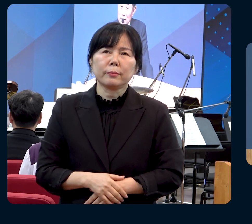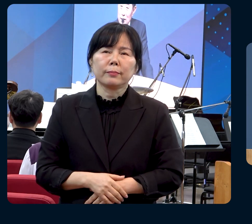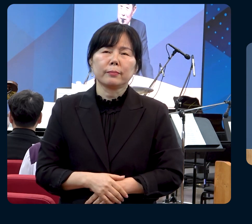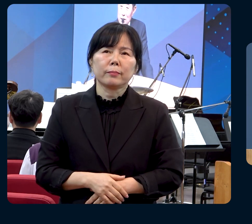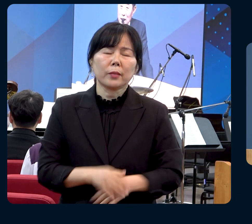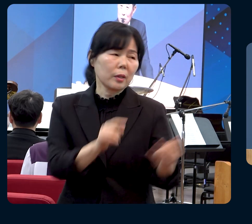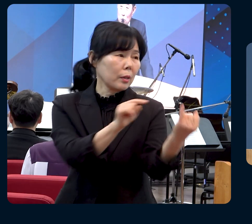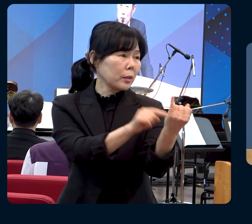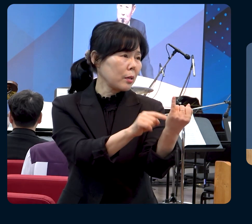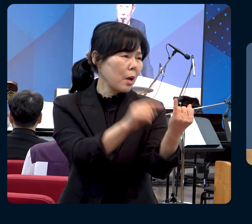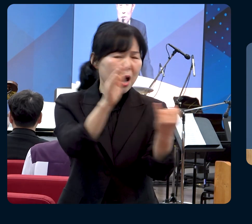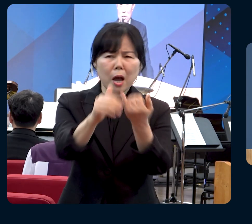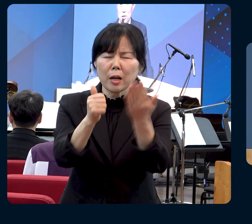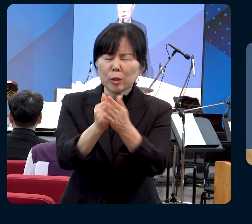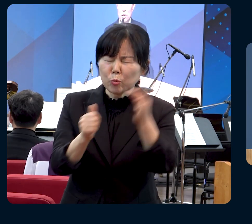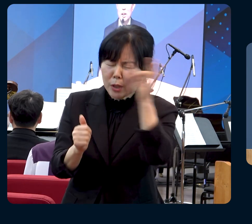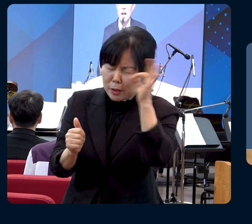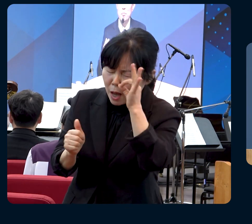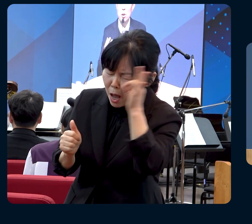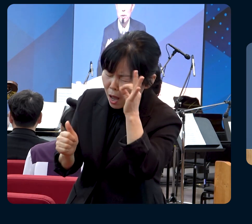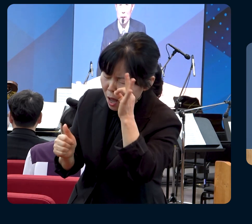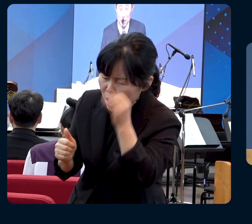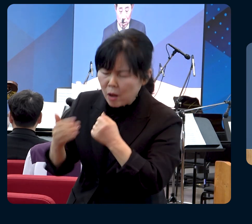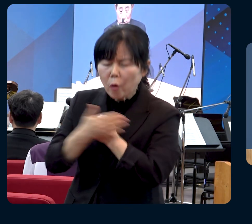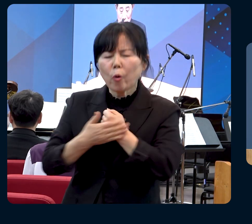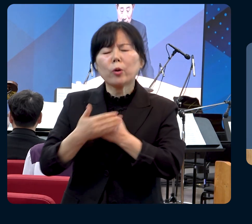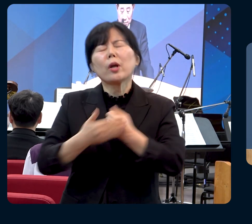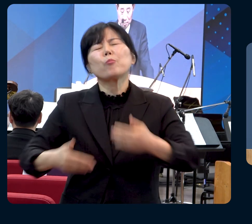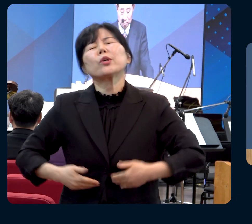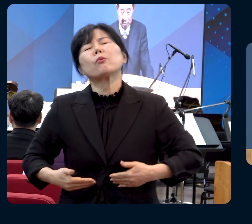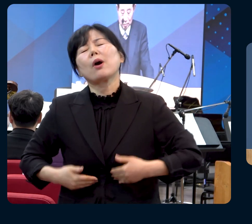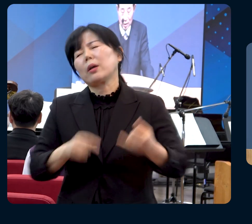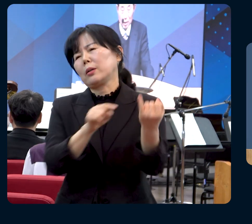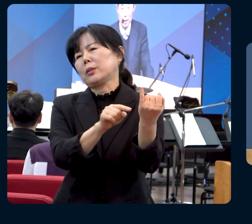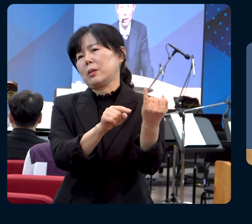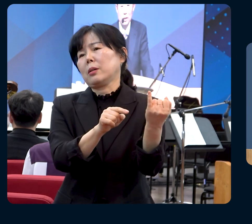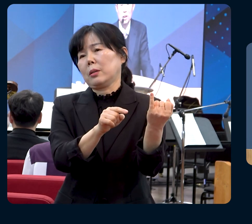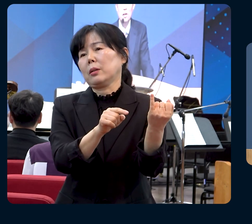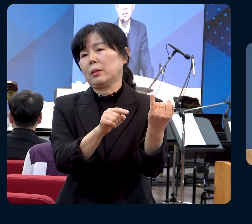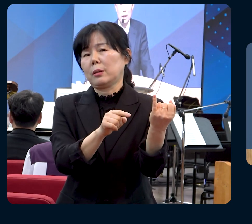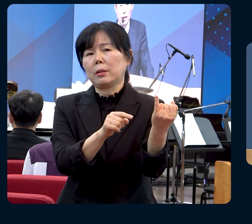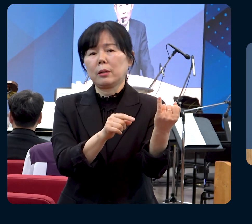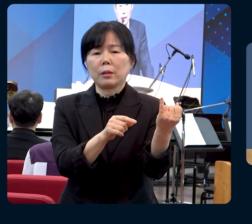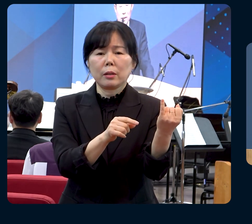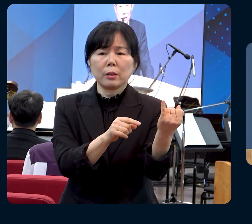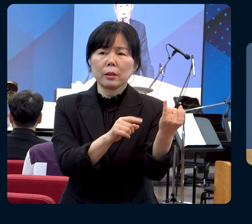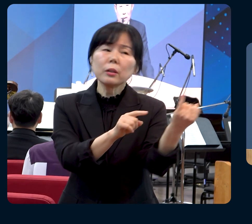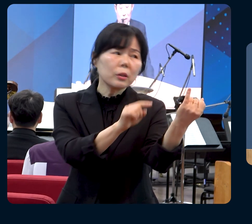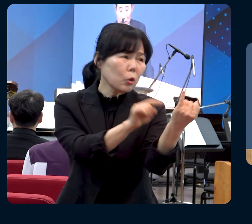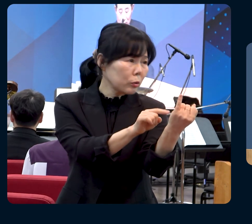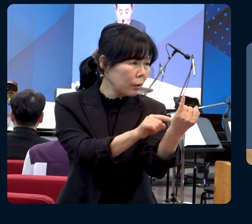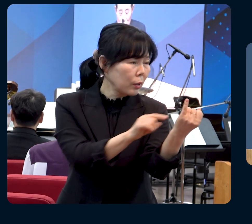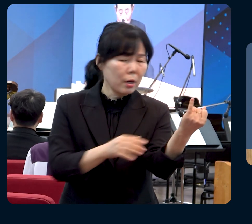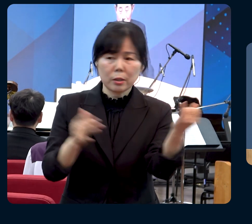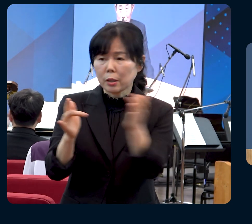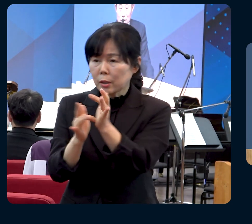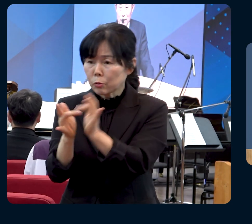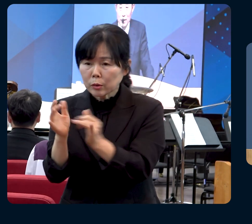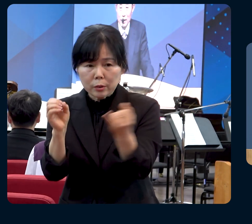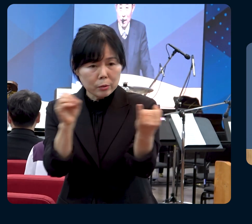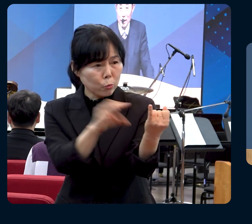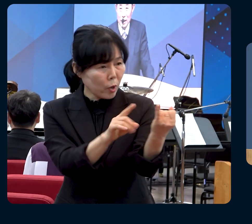하나님을 찾고 있었다는 것이죠. 은혜가 필요했다는 것입니다. 그 여인에게